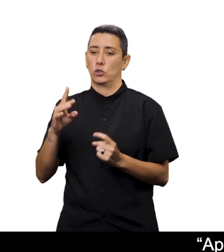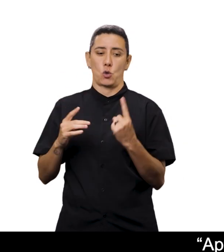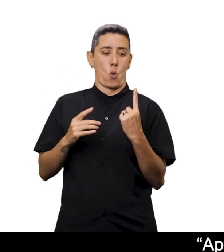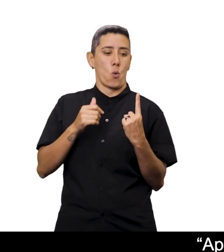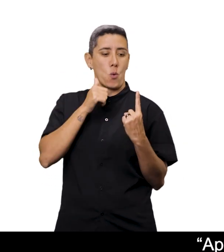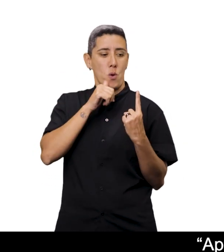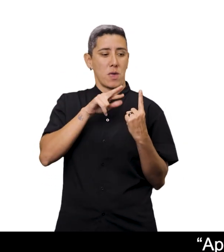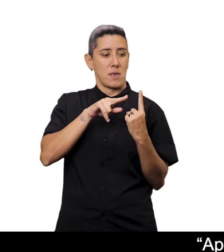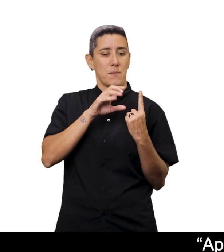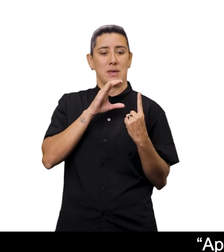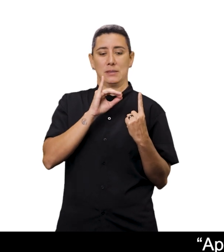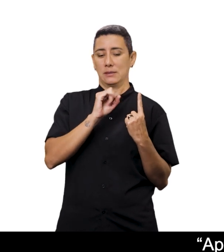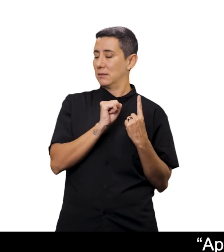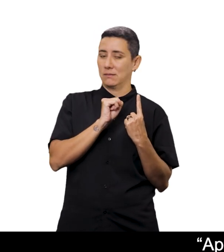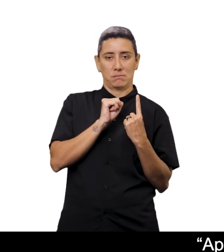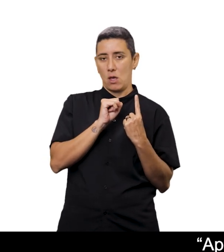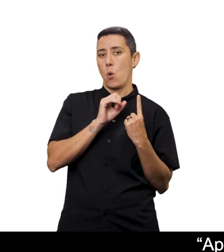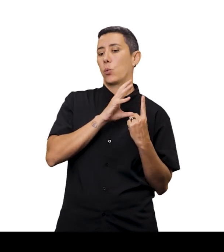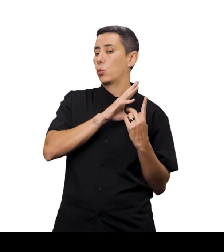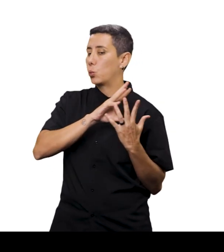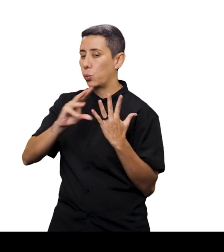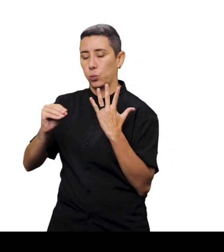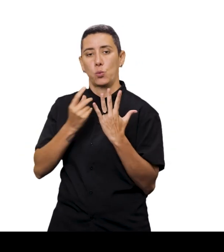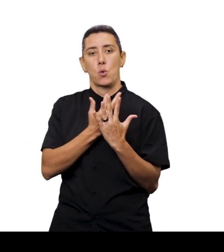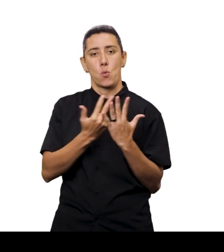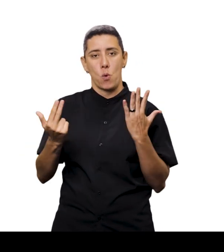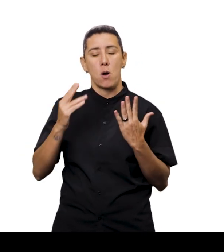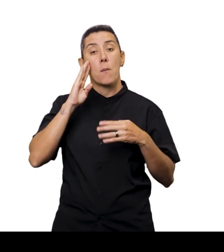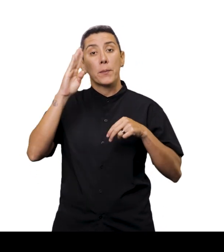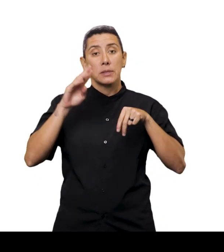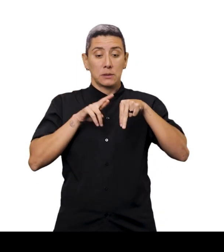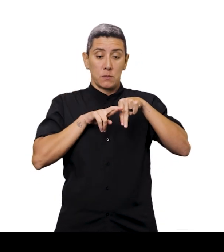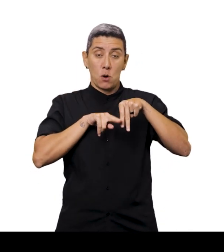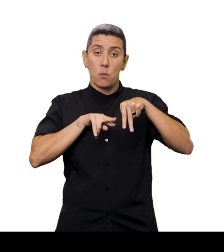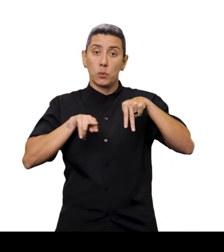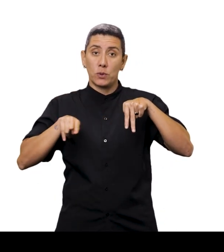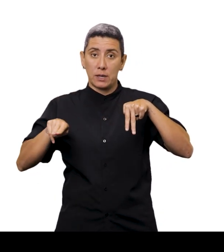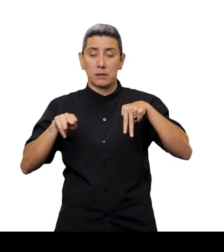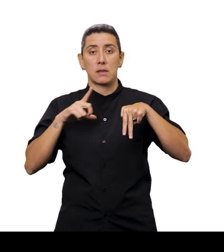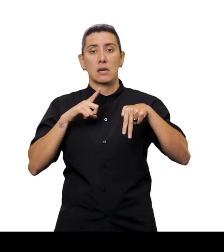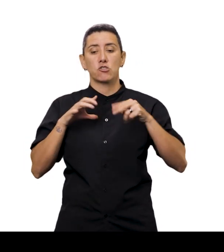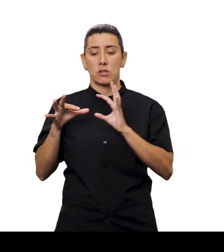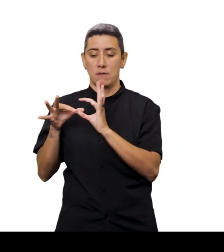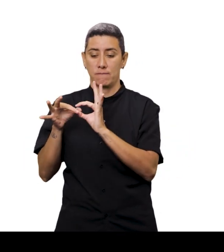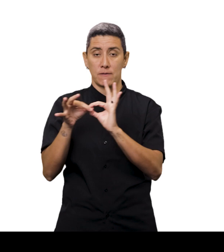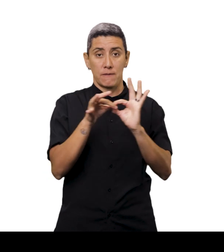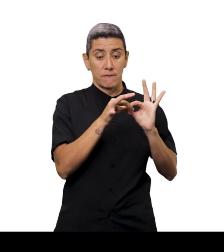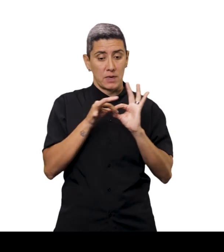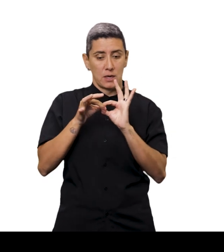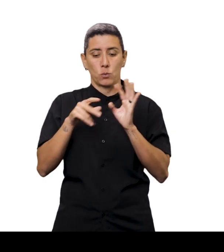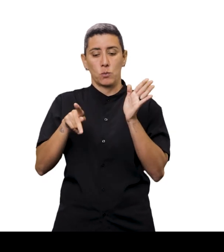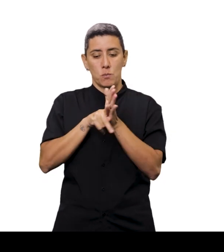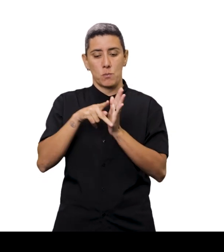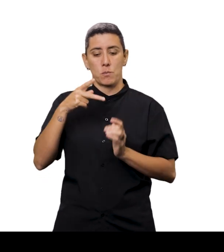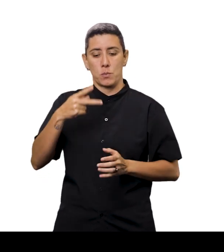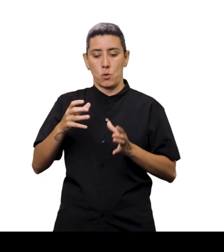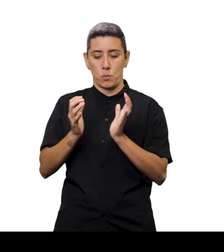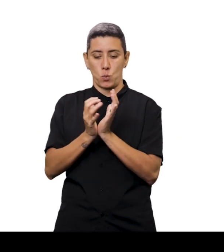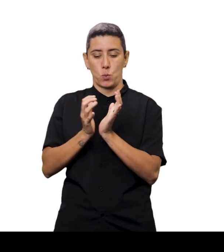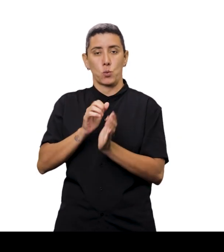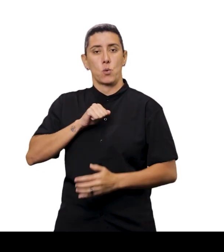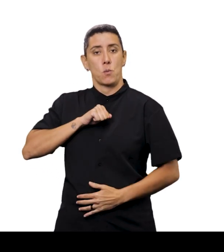irmãs, não apenas as suas irmãs cis. Também celebram a pluralidade dos vínculos que pessoas